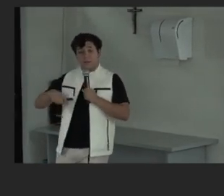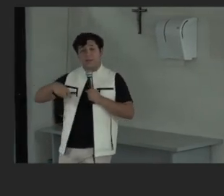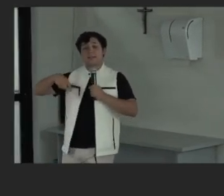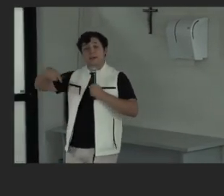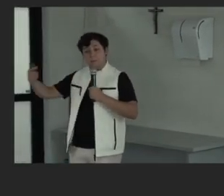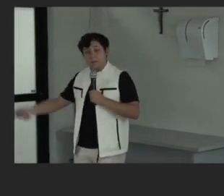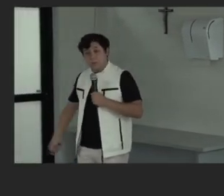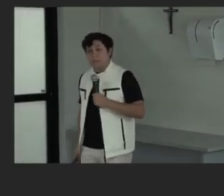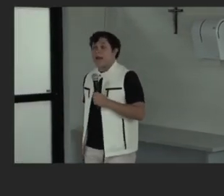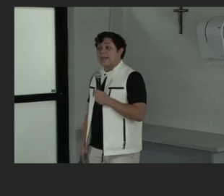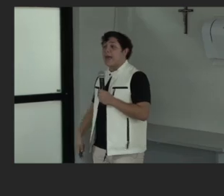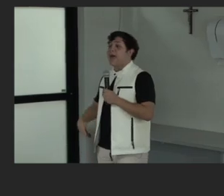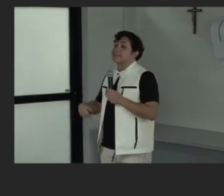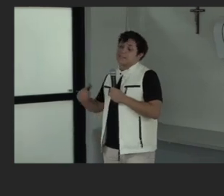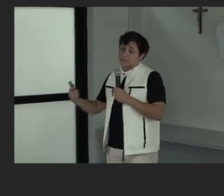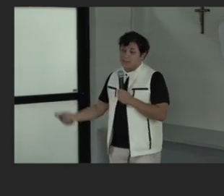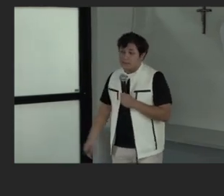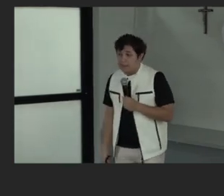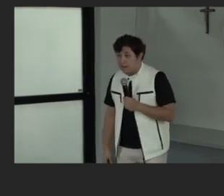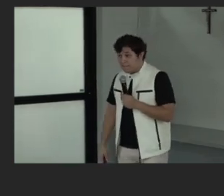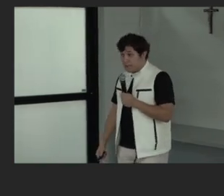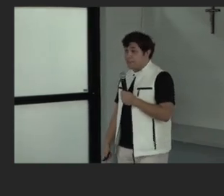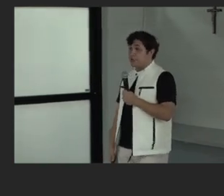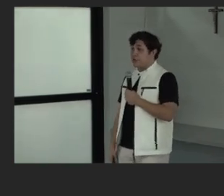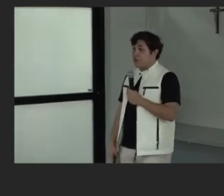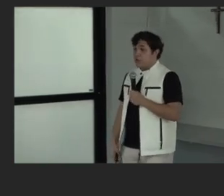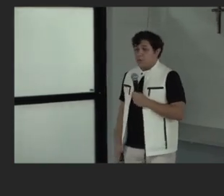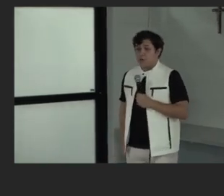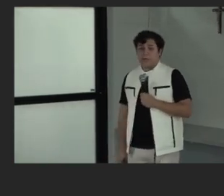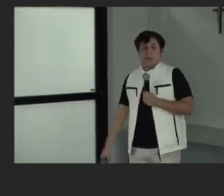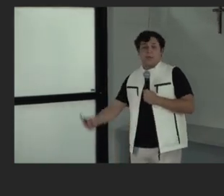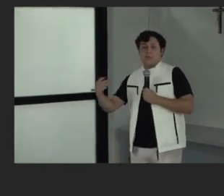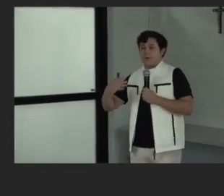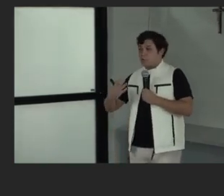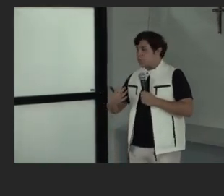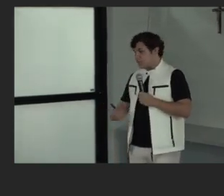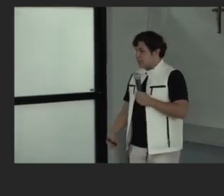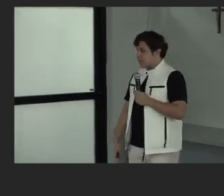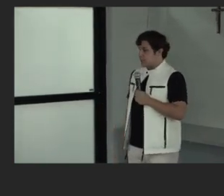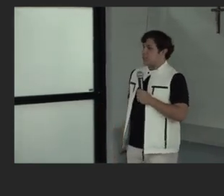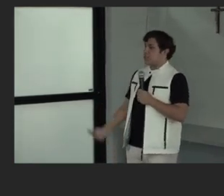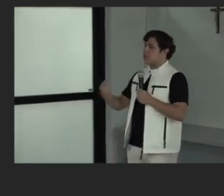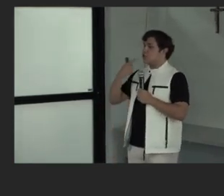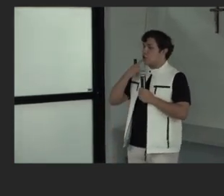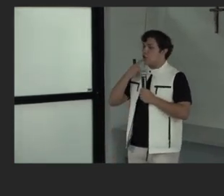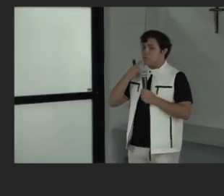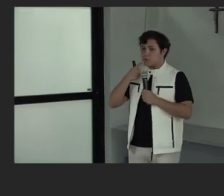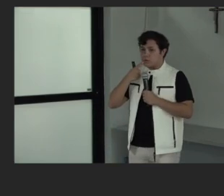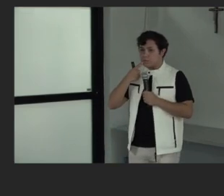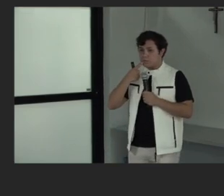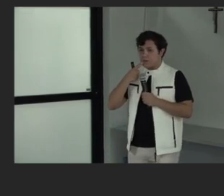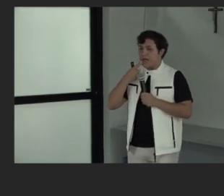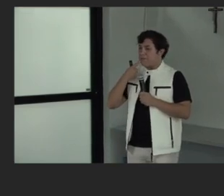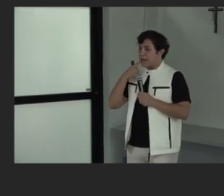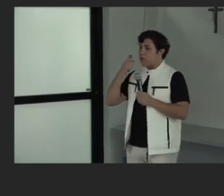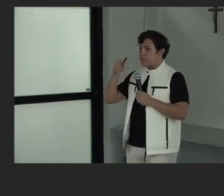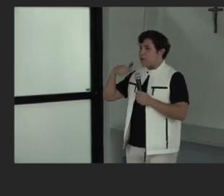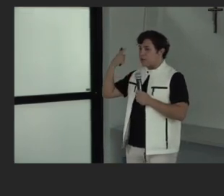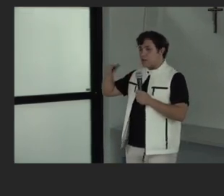diferentes ámbitos haya accesibilidad a la información. ¿Por qué? Porque muchas veces es todo con voz. Hablado, hablado, hablado,